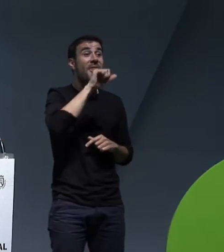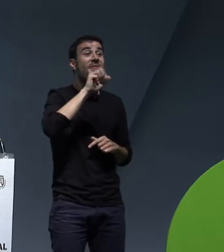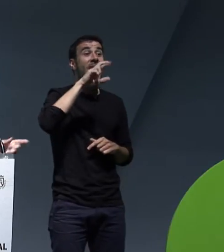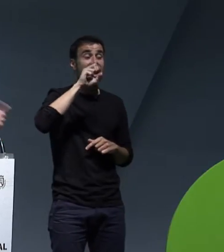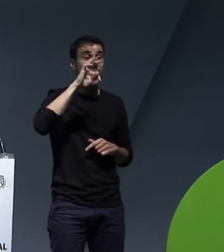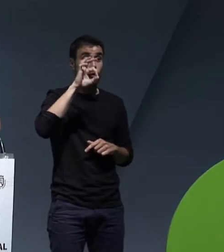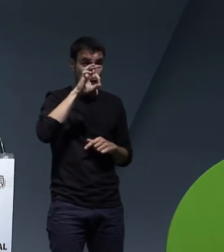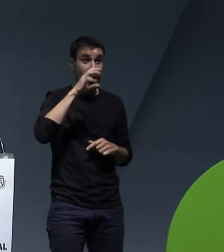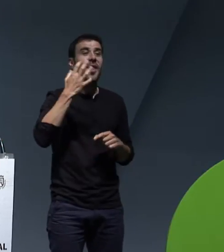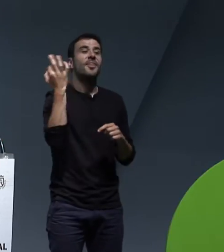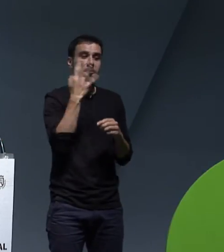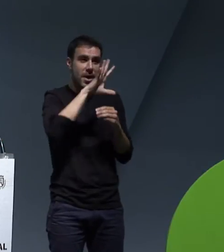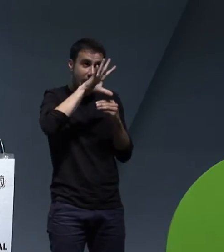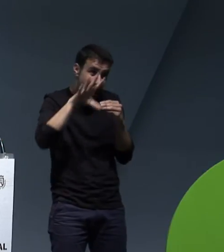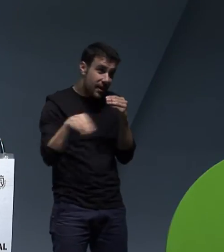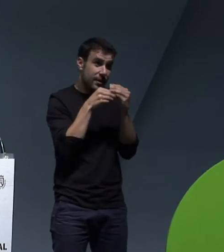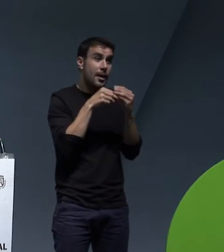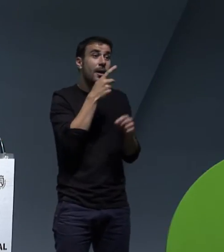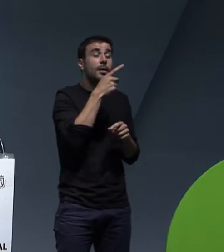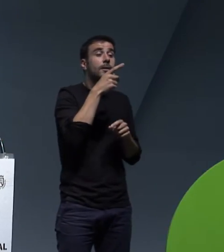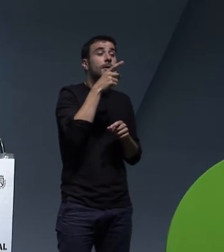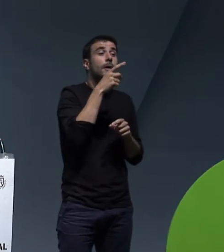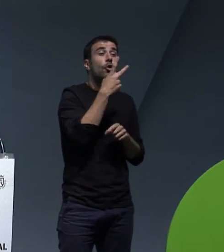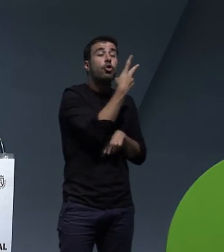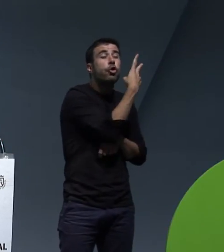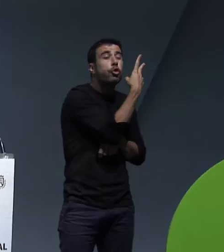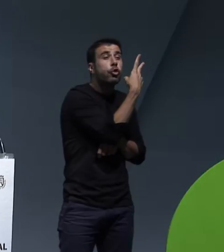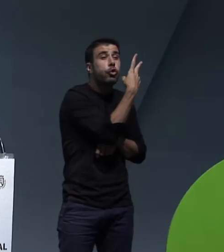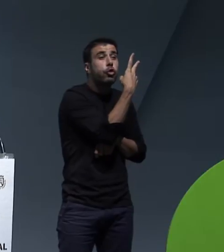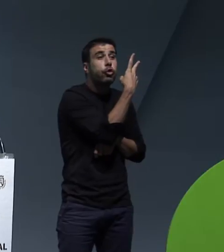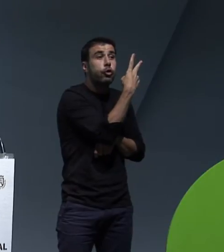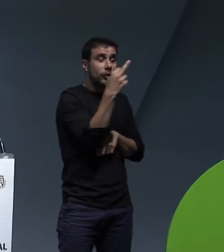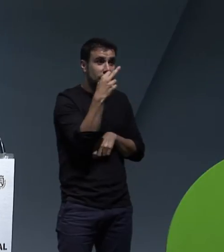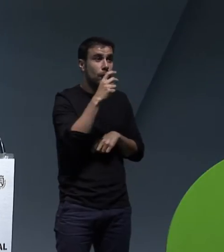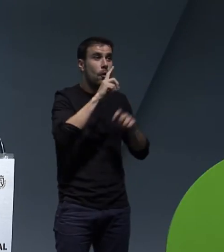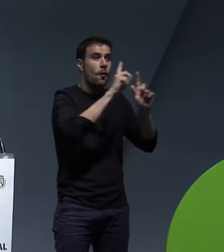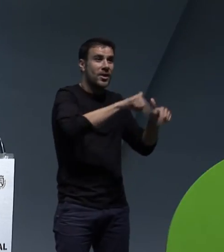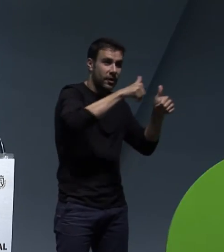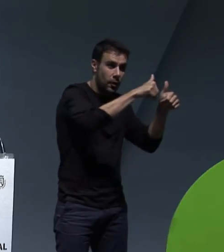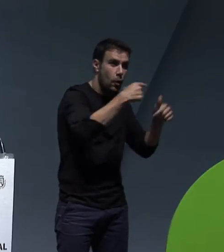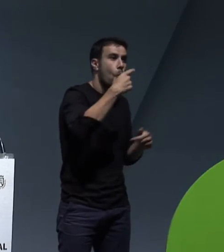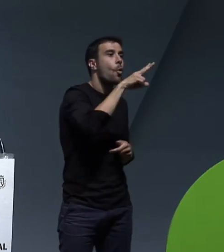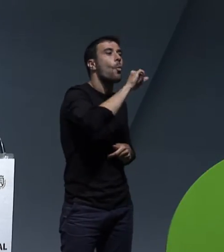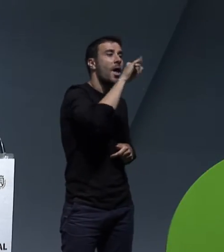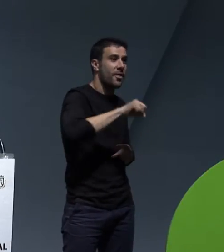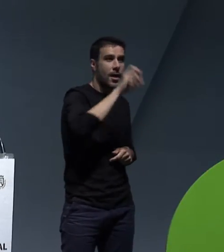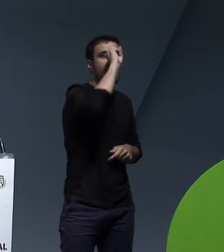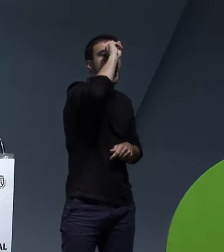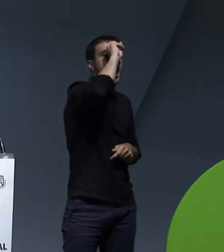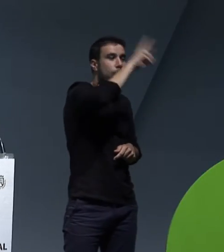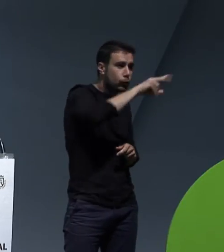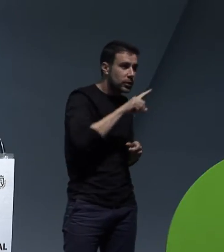hay que añadirle más de 200 vertederos en Guaza, en la Punta del Hidalgo,